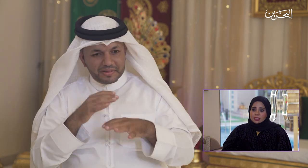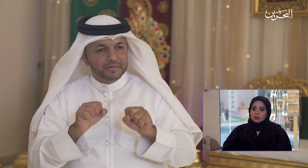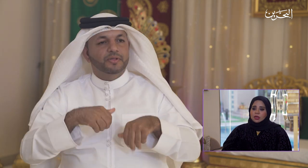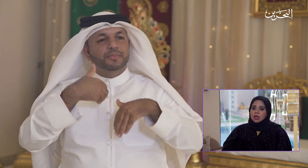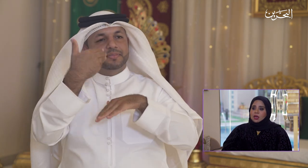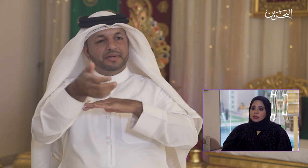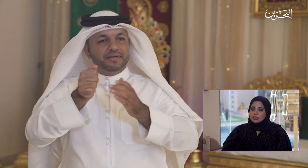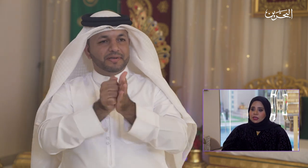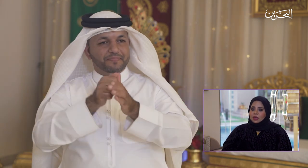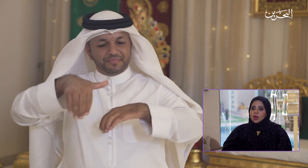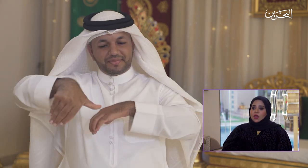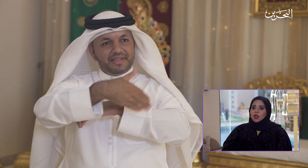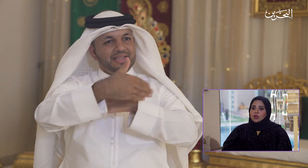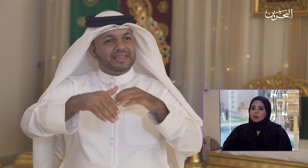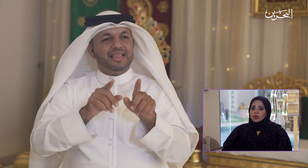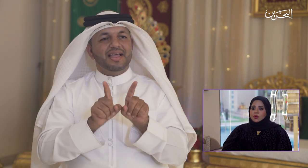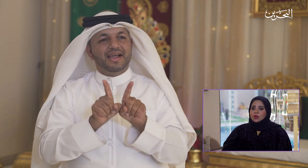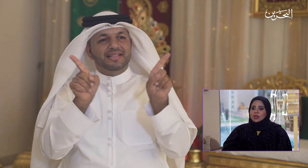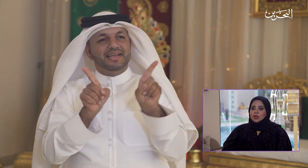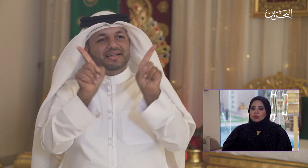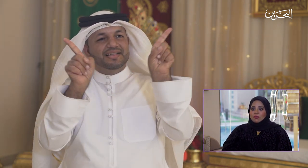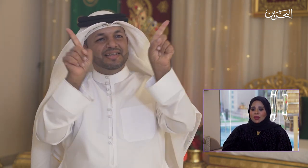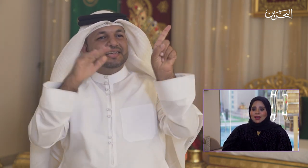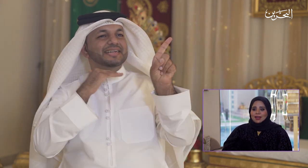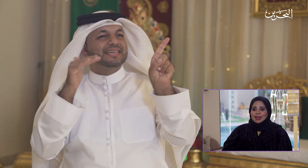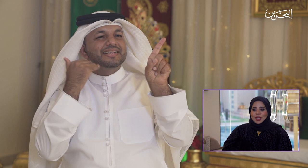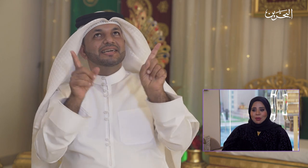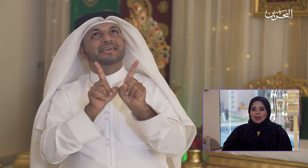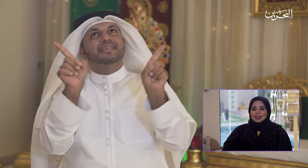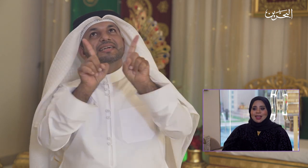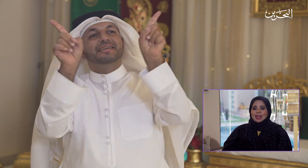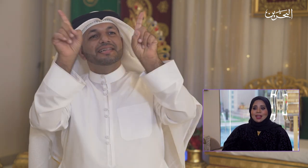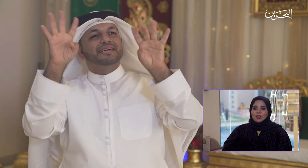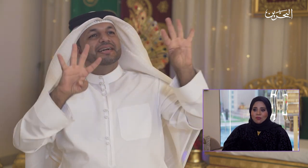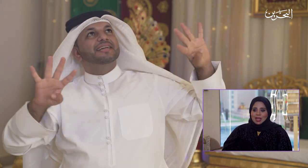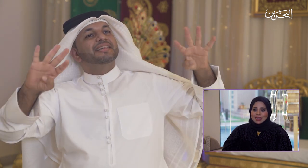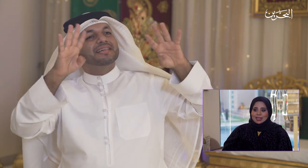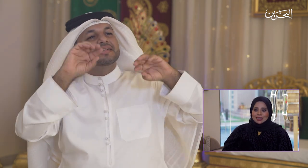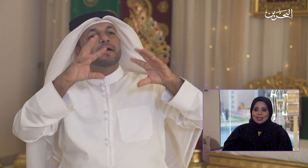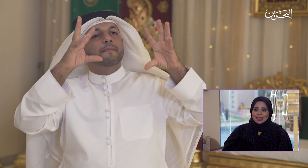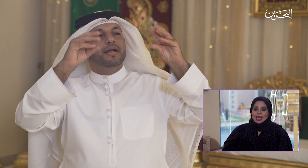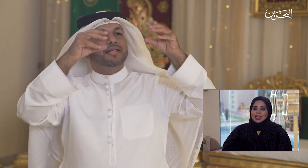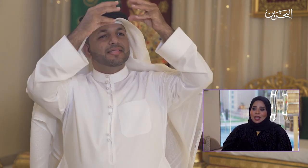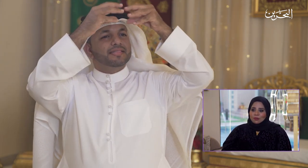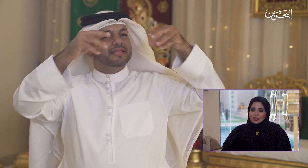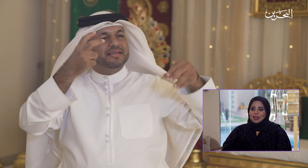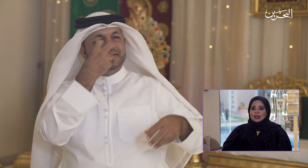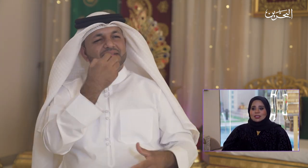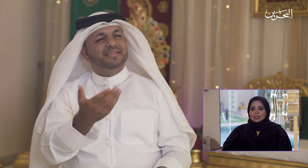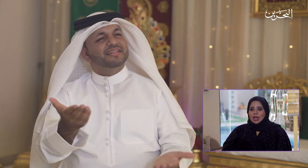القديمة بالزينة. عقب يقول إنه يوم شاف قبل إن الإضافة حق الخلفية